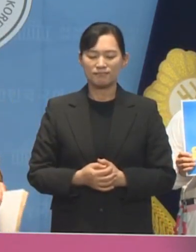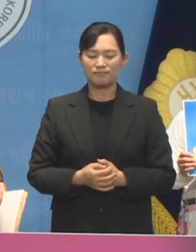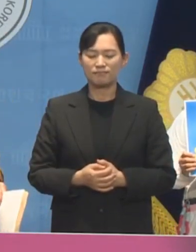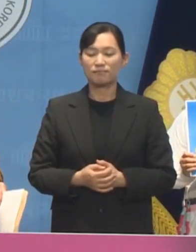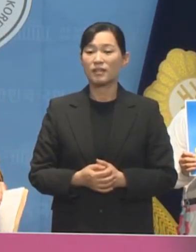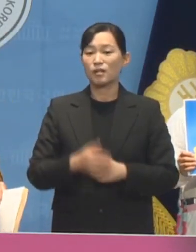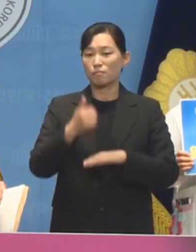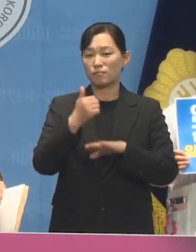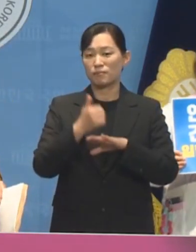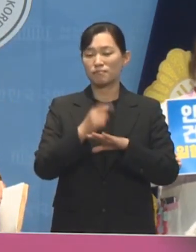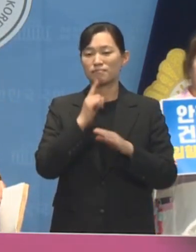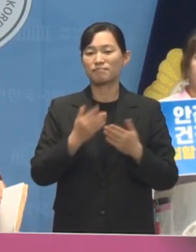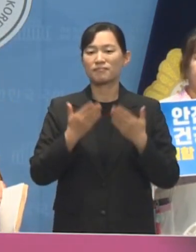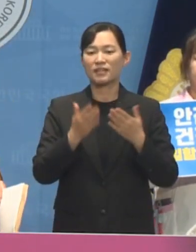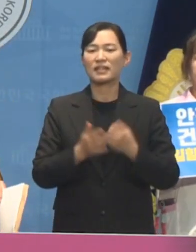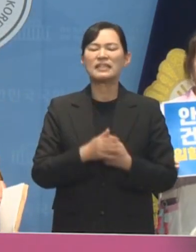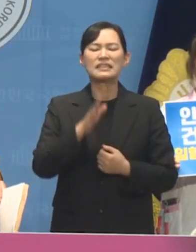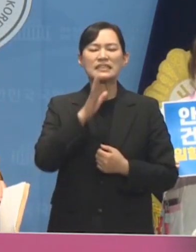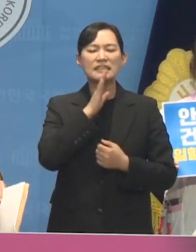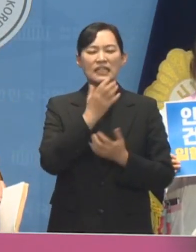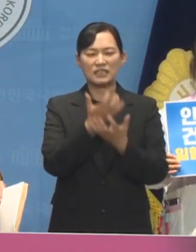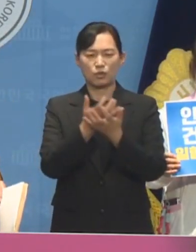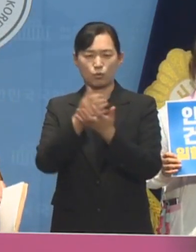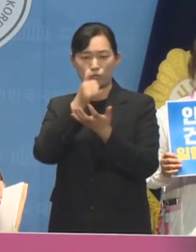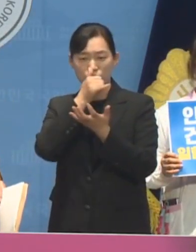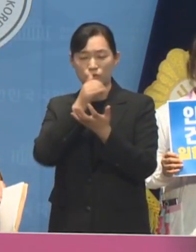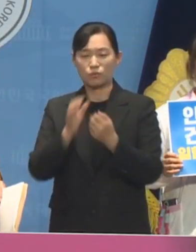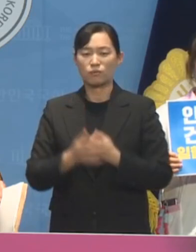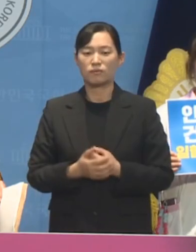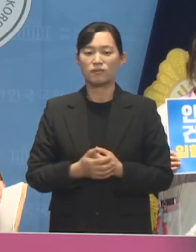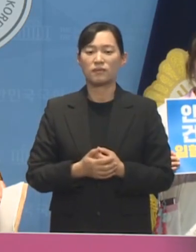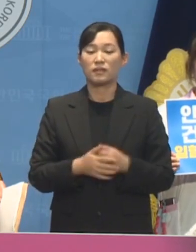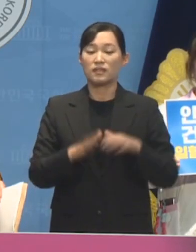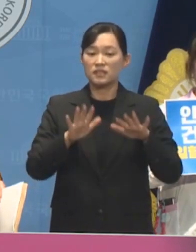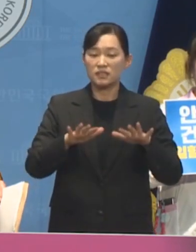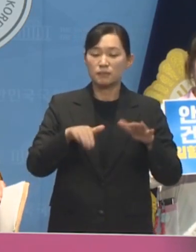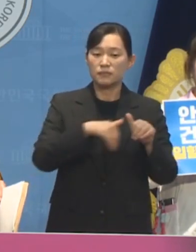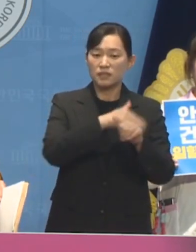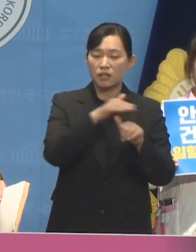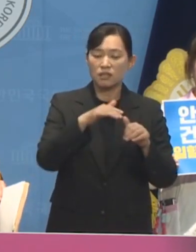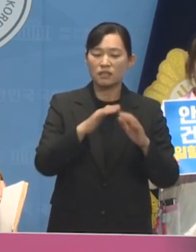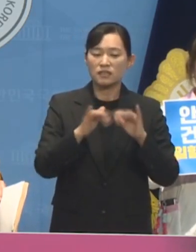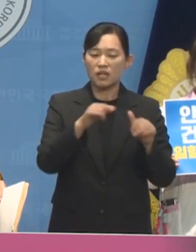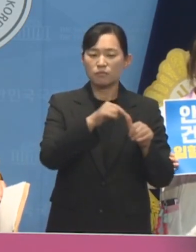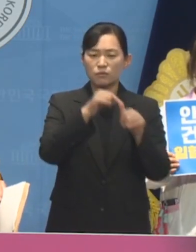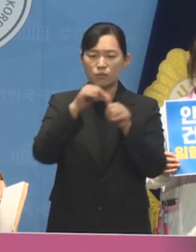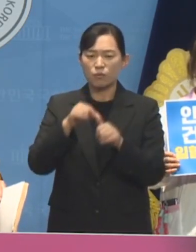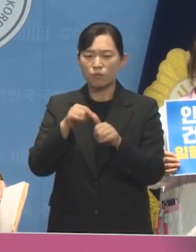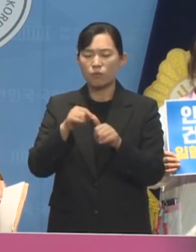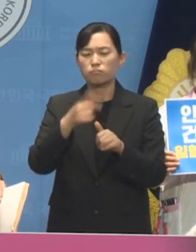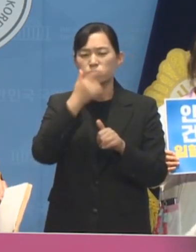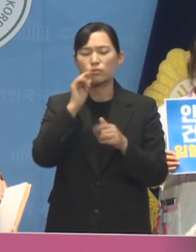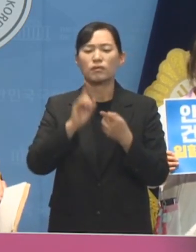예, 마무리하면서 실태 자료가 있습니다. 의원실에서 준비한 급식실 전제 인력 채용 미달 사태